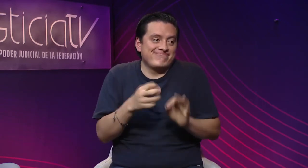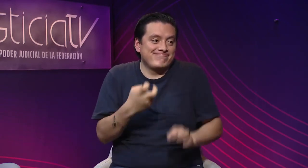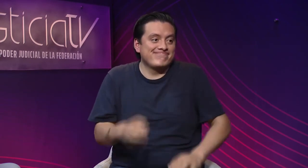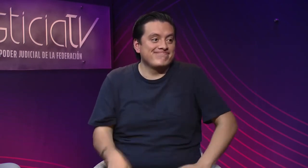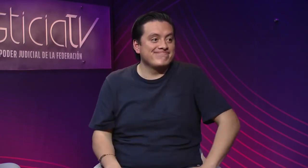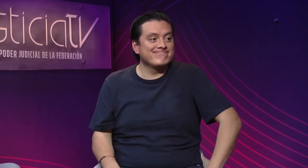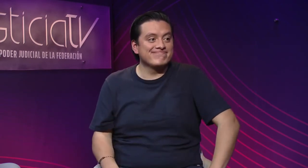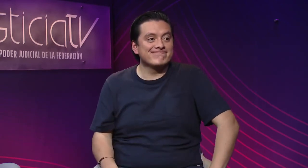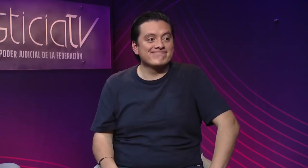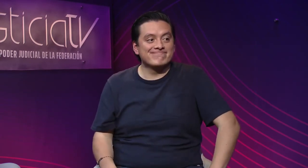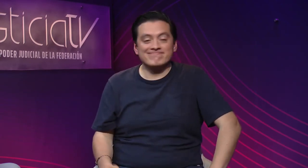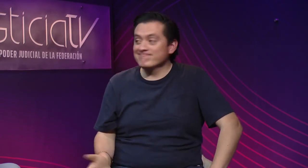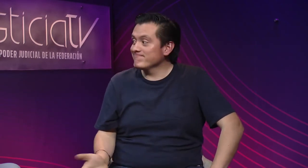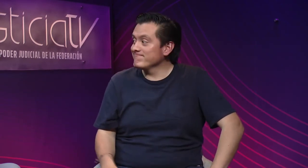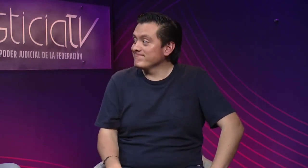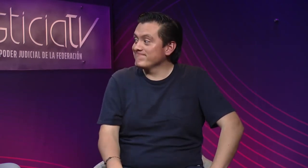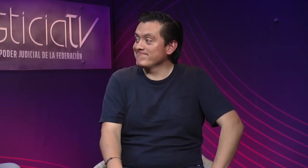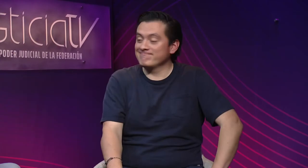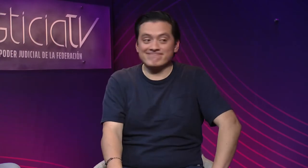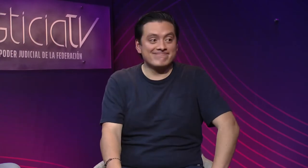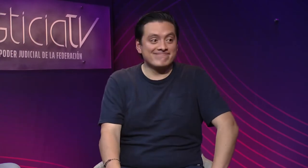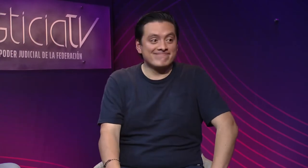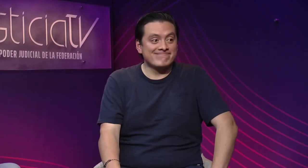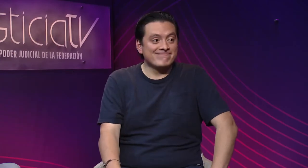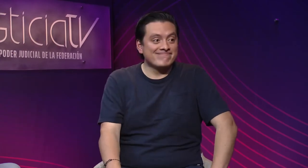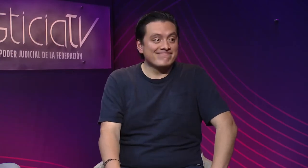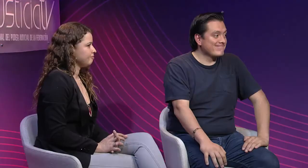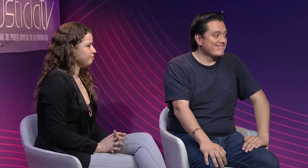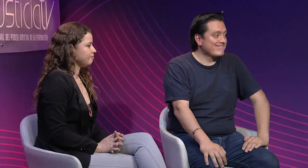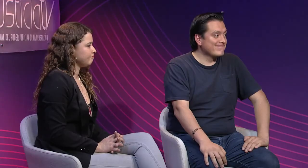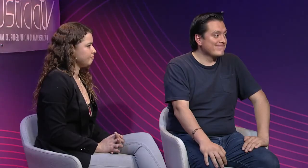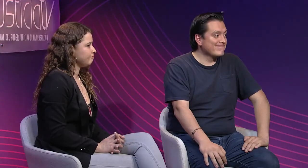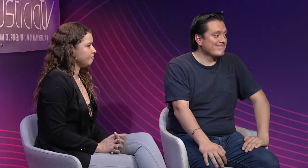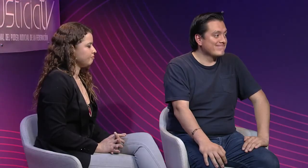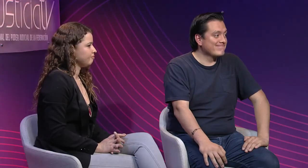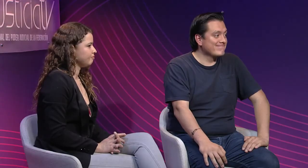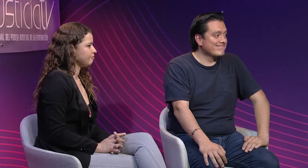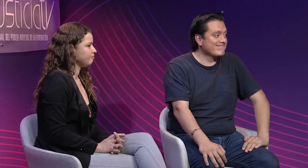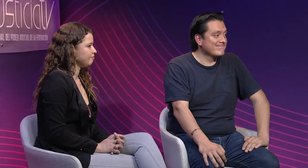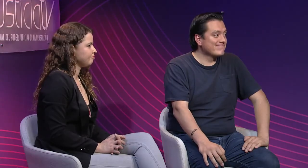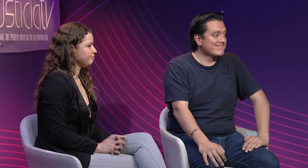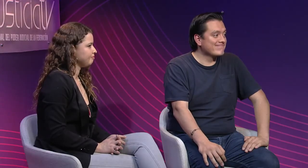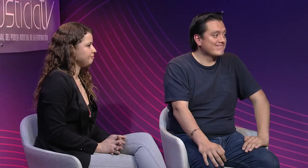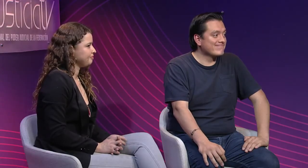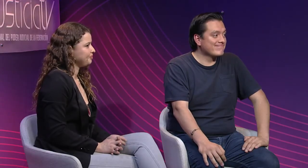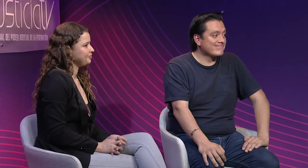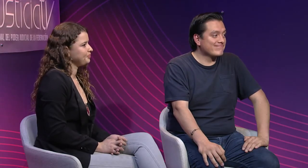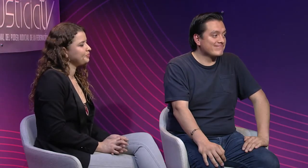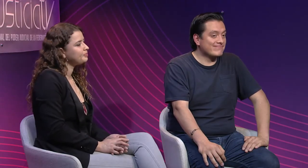generar intercambios de información y que las adecuaciones se hagan de manera correcta. Marisol.